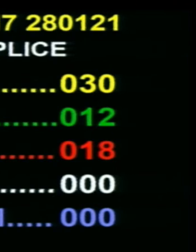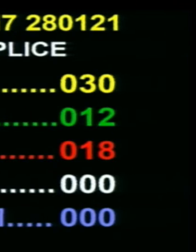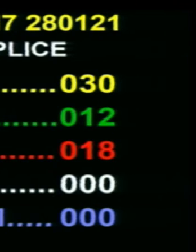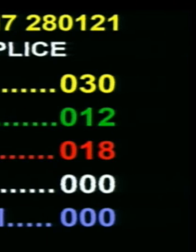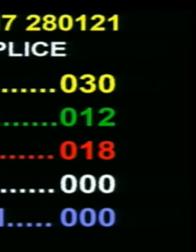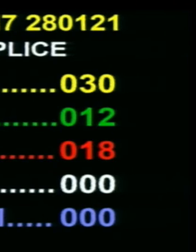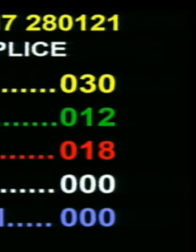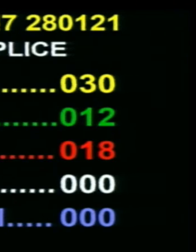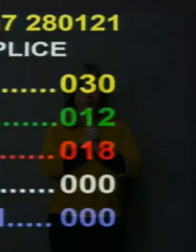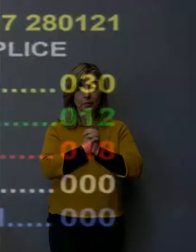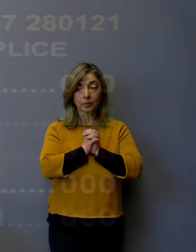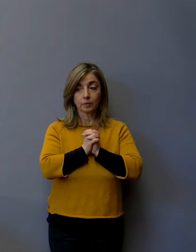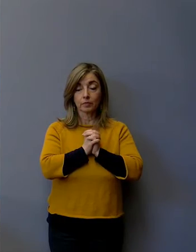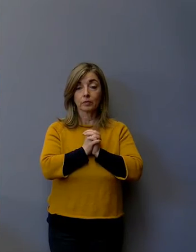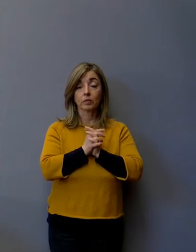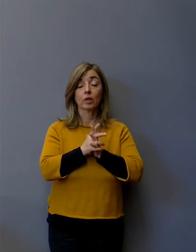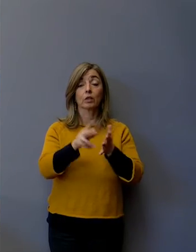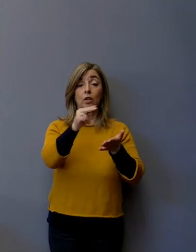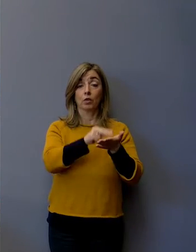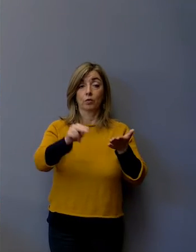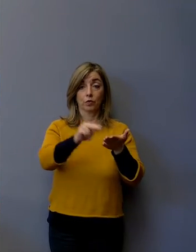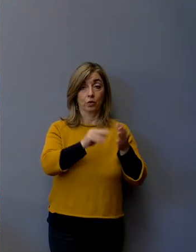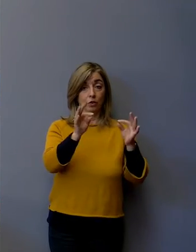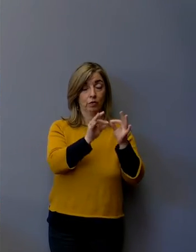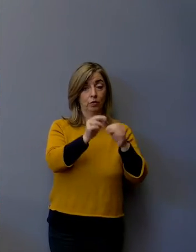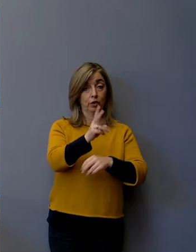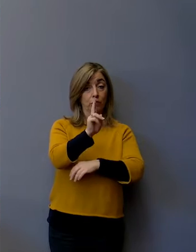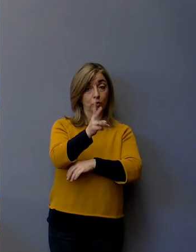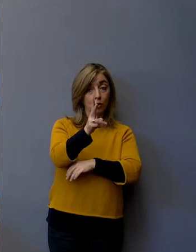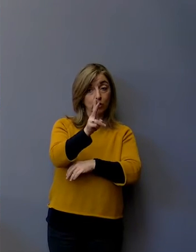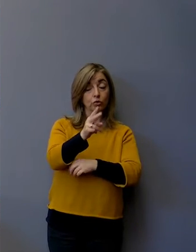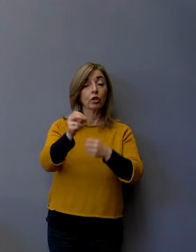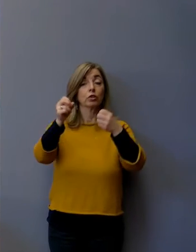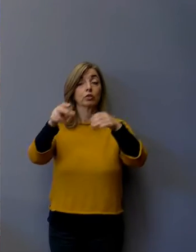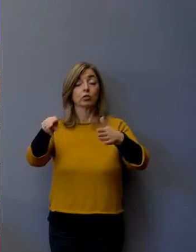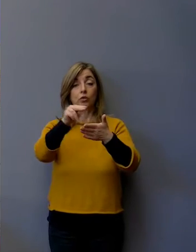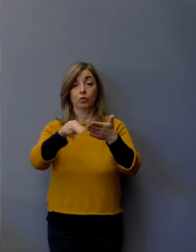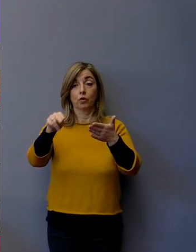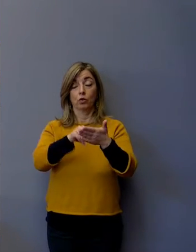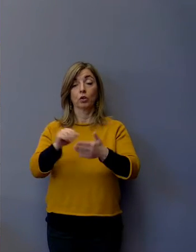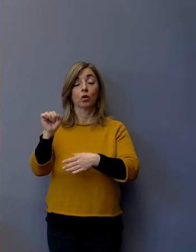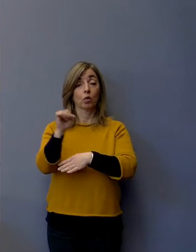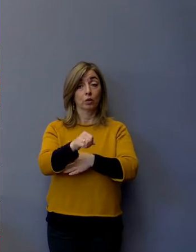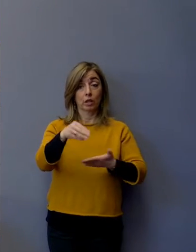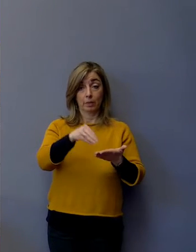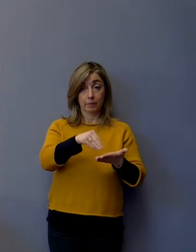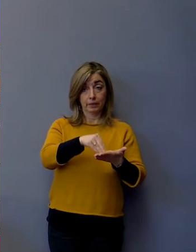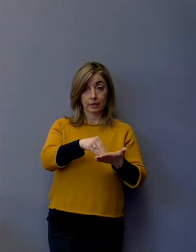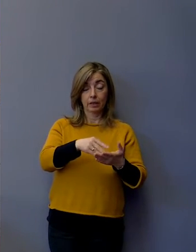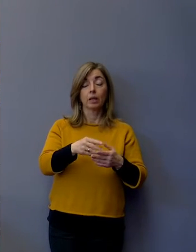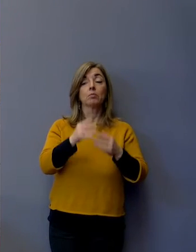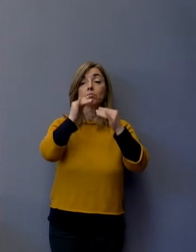12 voti favorevoli e 18 contrari in presenza consigliere avvenente correvo